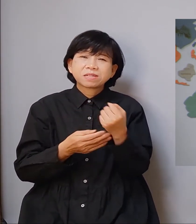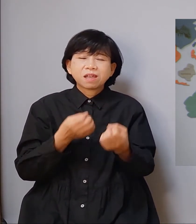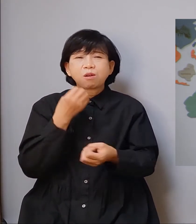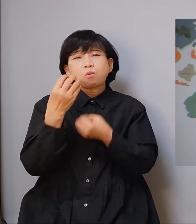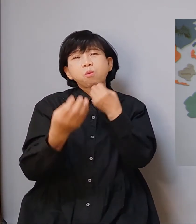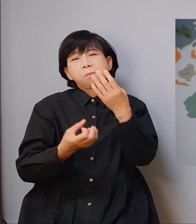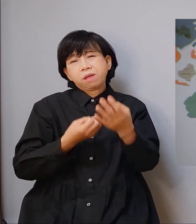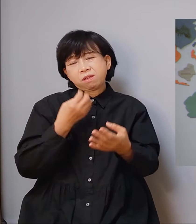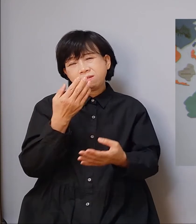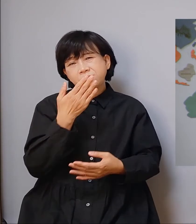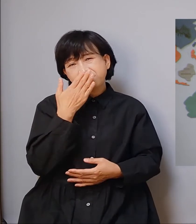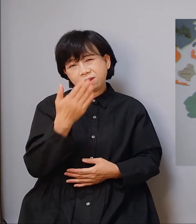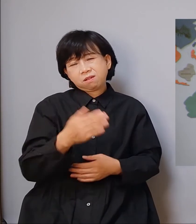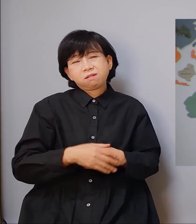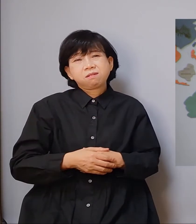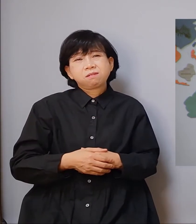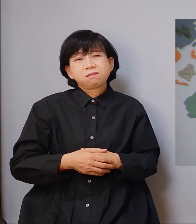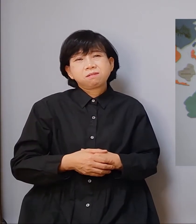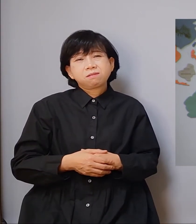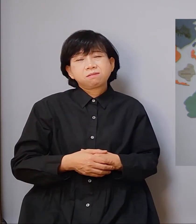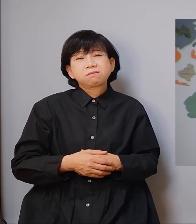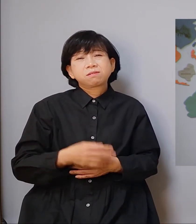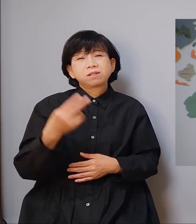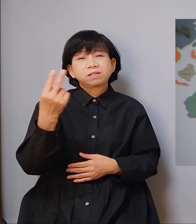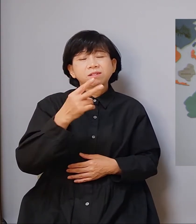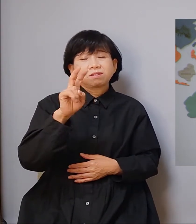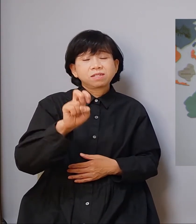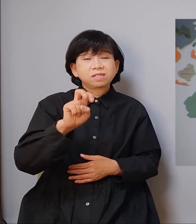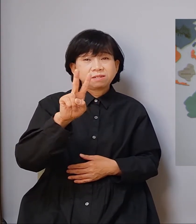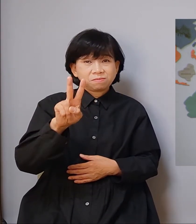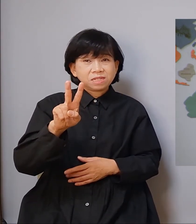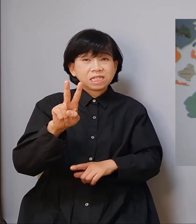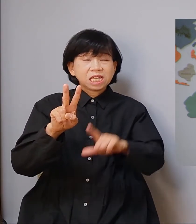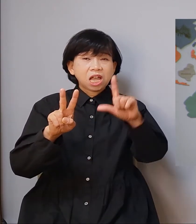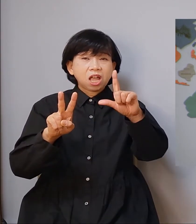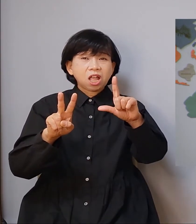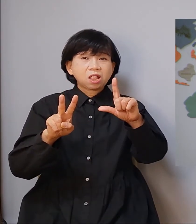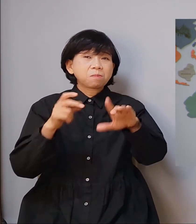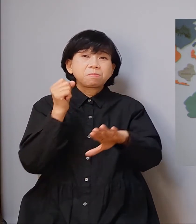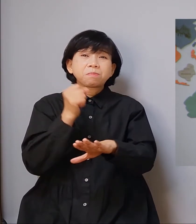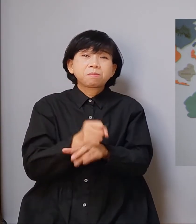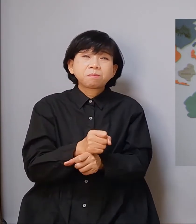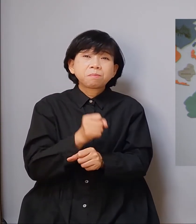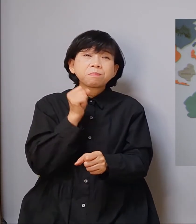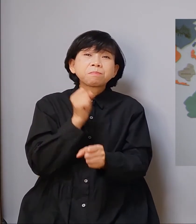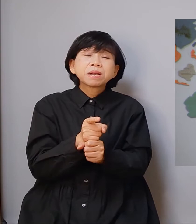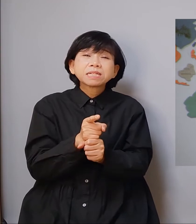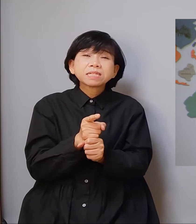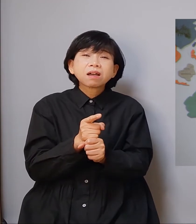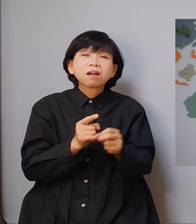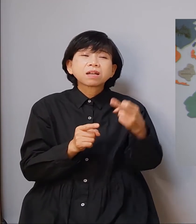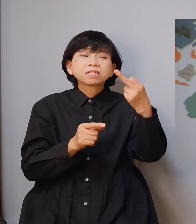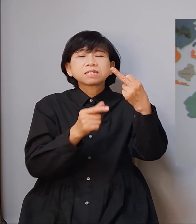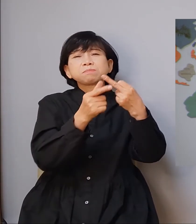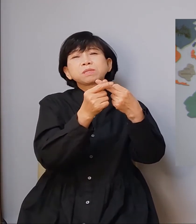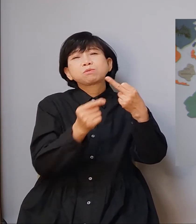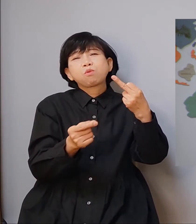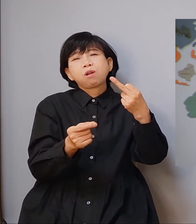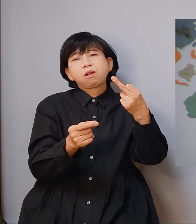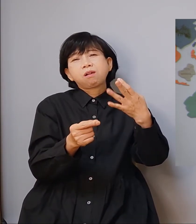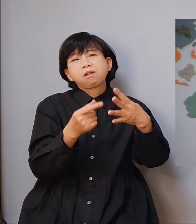거죠. 여러분 2022년 어찌어찌 하다 보니까 이제 12월이 되었습니다. 12월 첫 번째